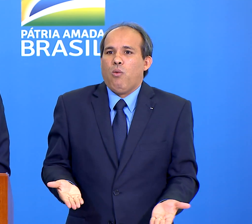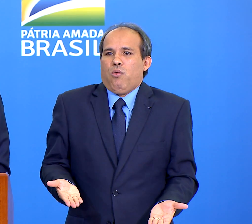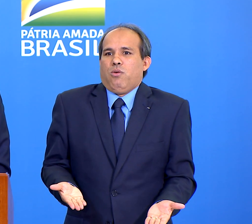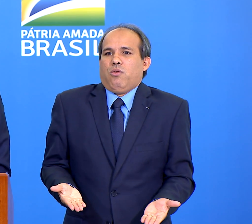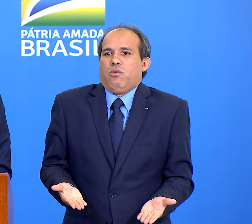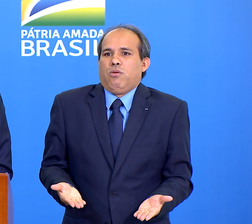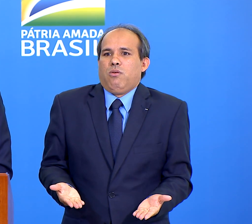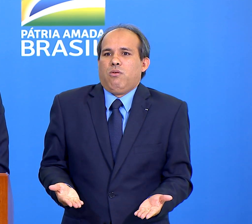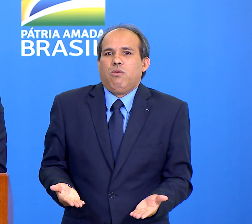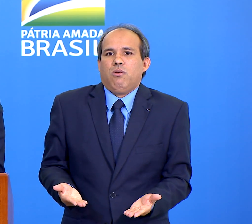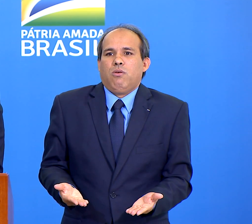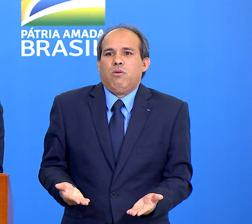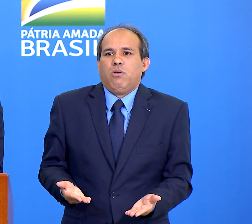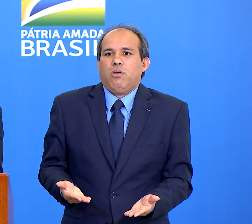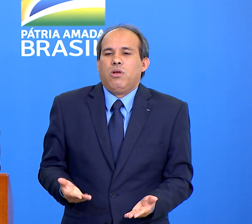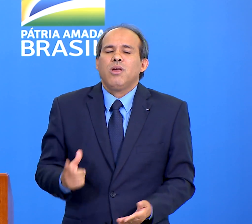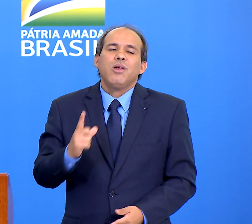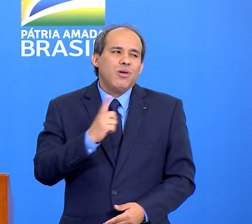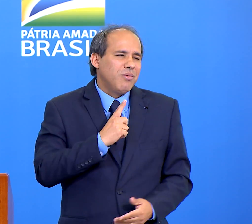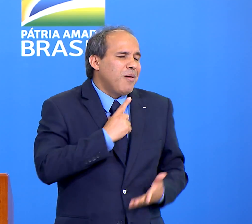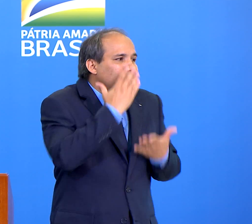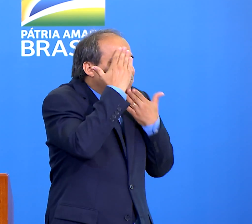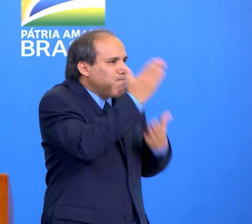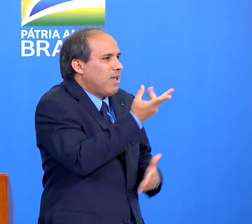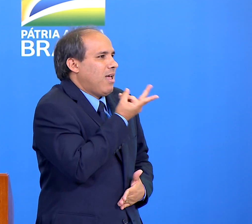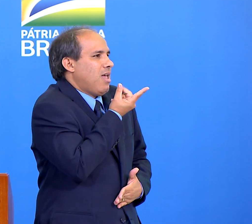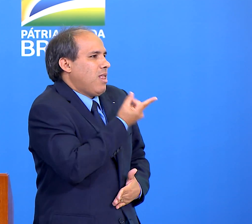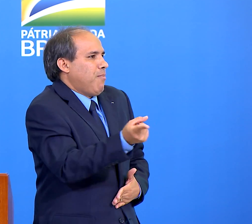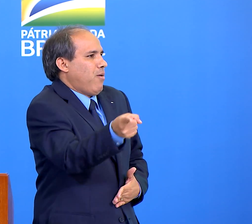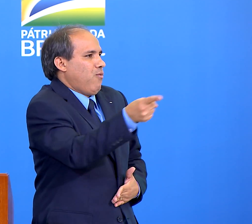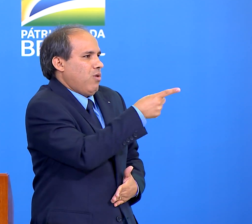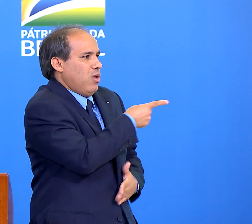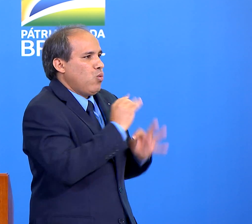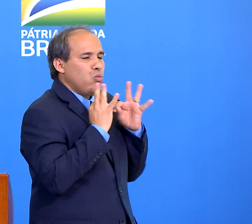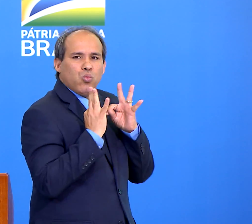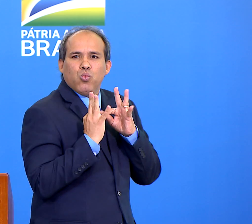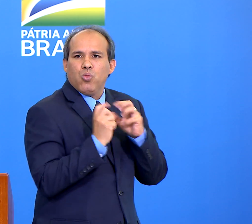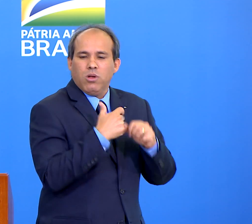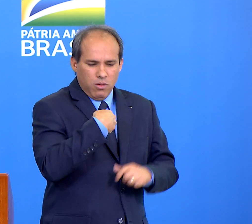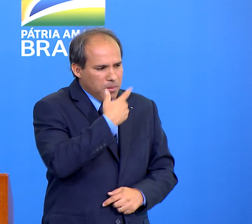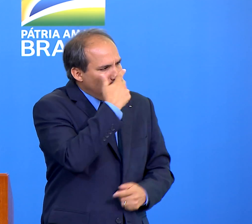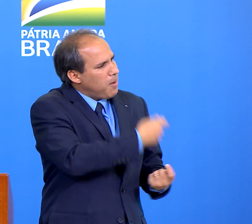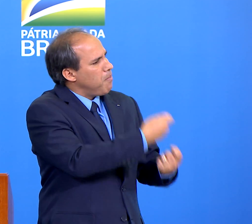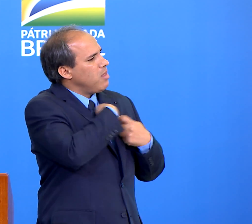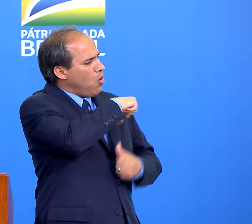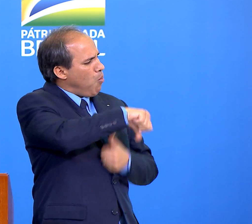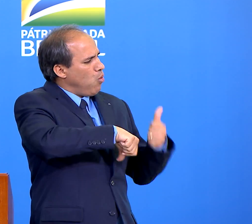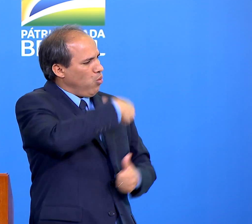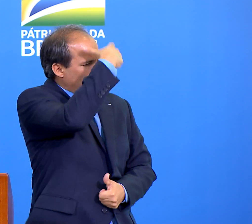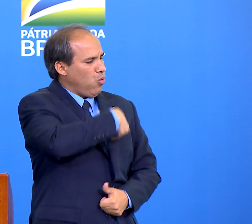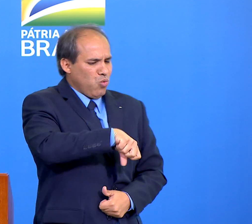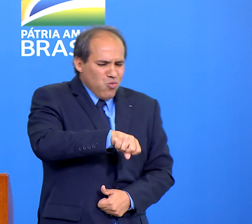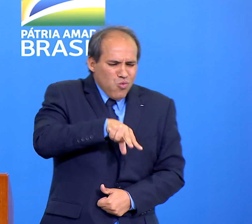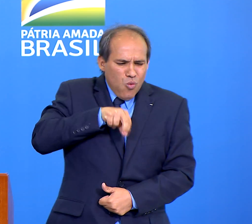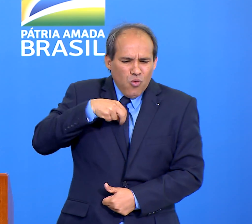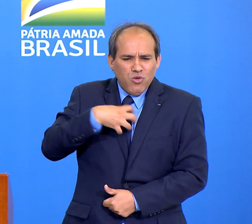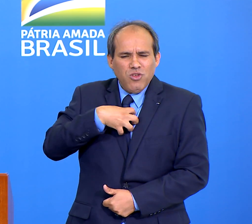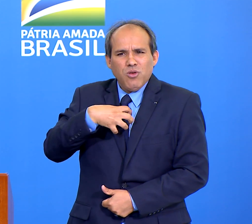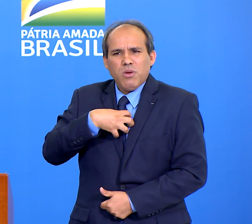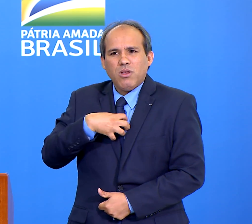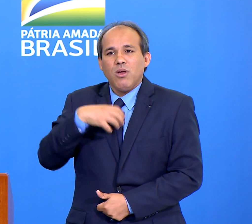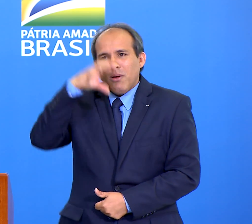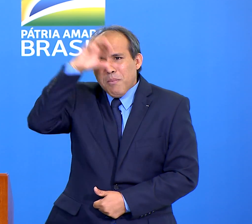hoje e eu tenho uma dívida eterna com vocês todas porque houve uma eu me transformei eu aprendi demais